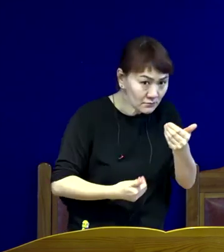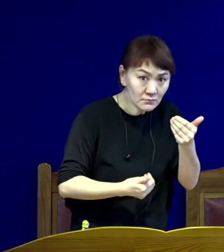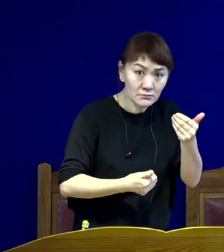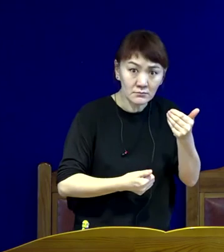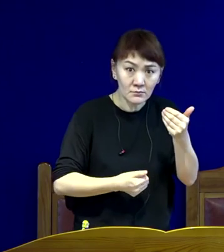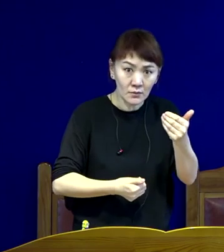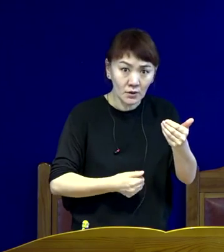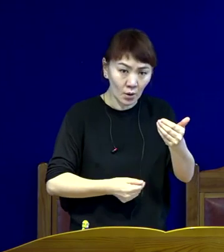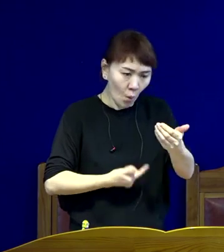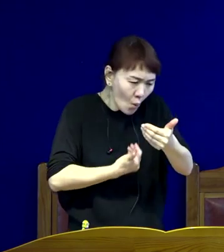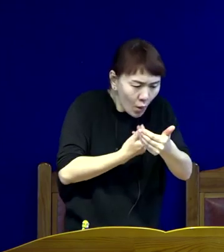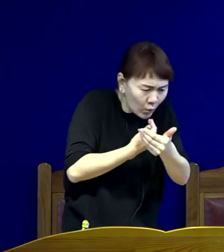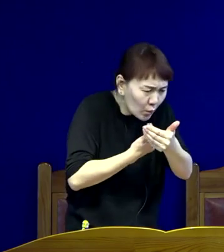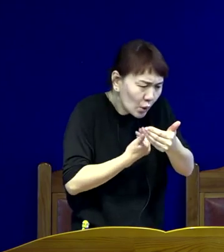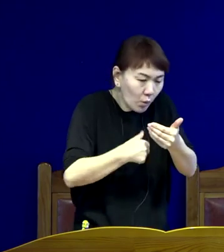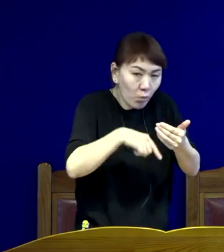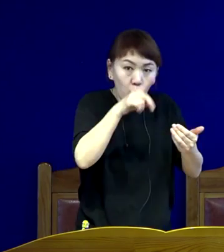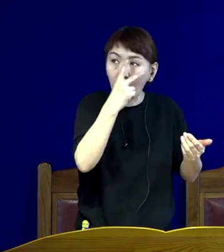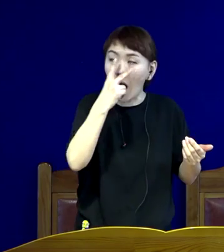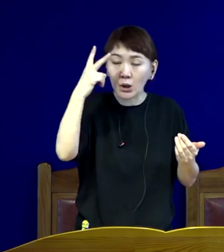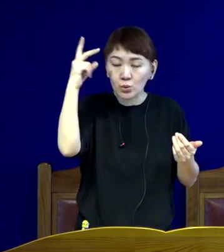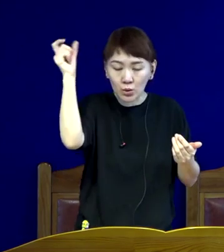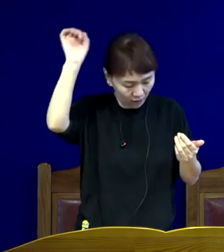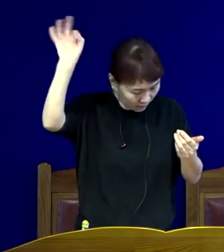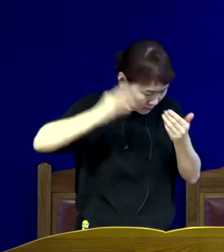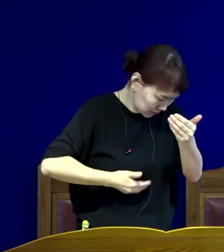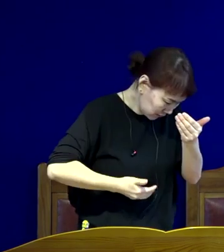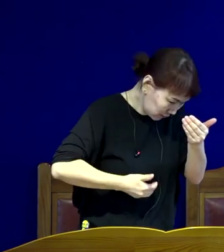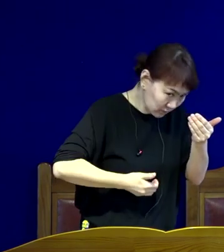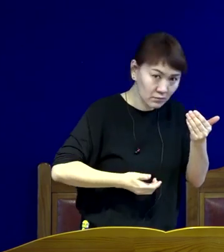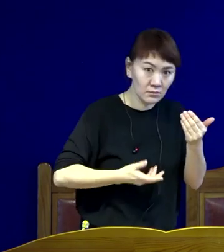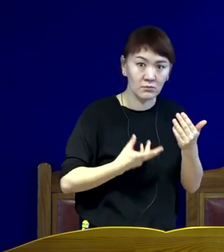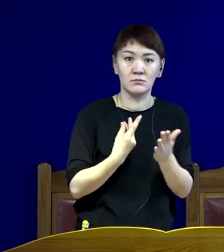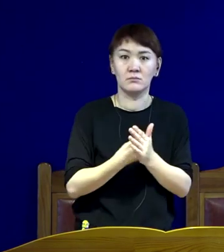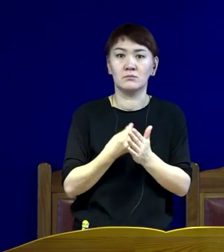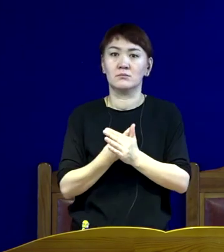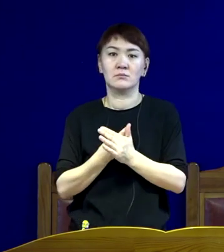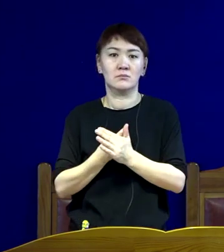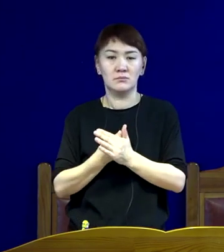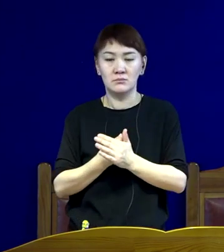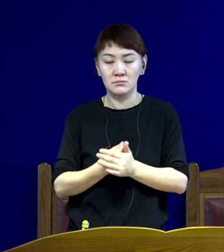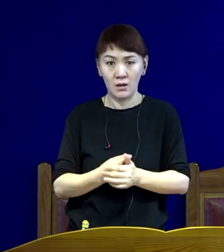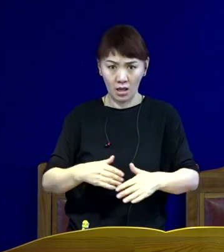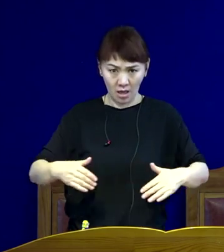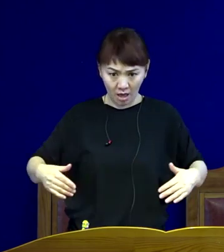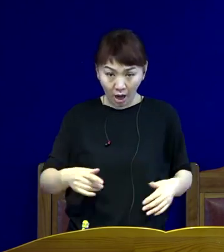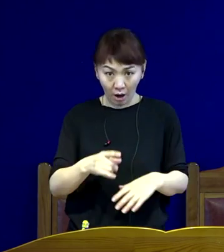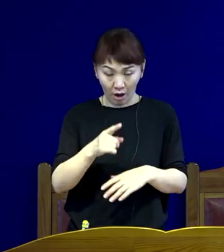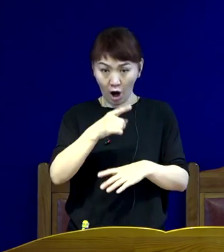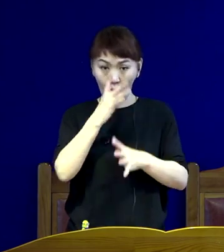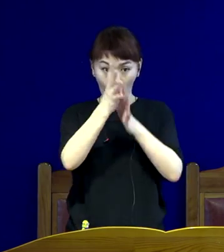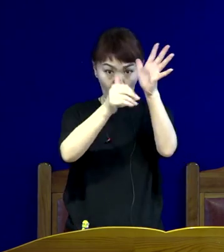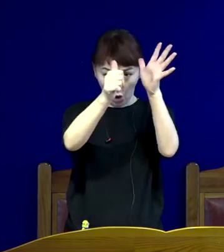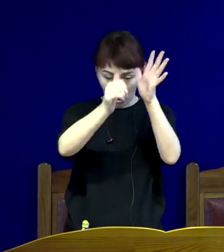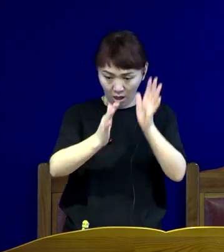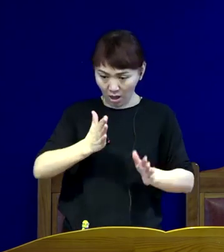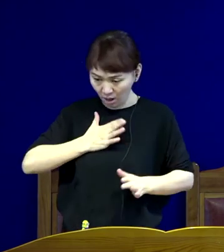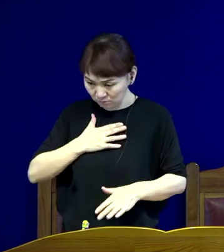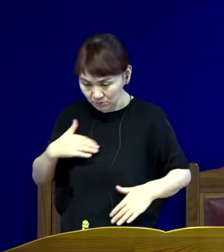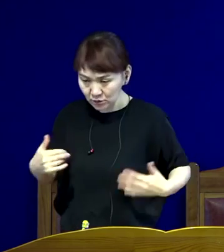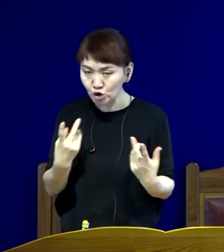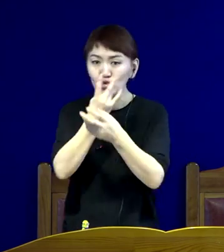харагдаад нь бурхан харагдах байл. Анал ба бодит амьдрал энд дүү шал өөр болдог. Тэгэхээр өнөөний